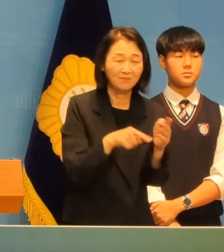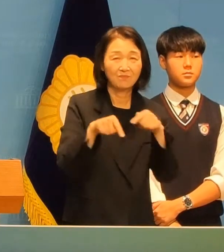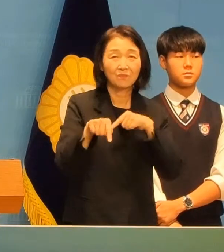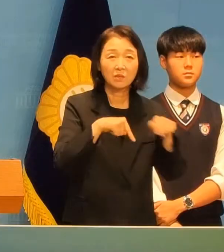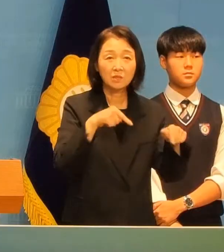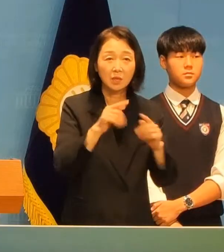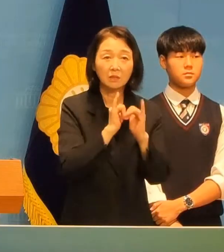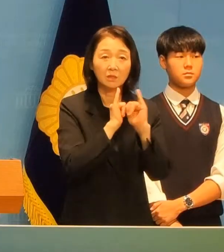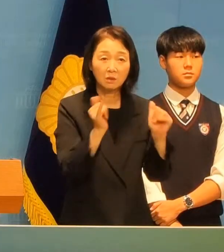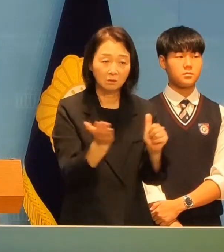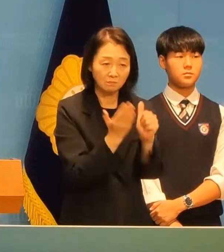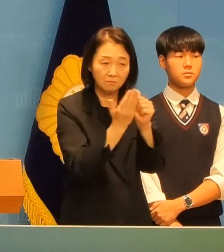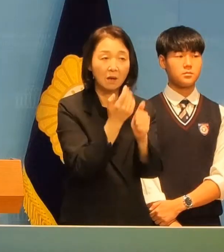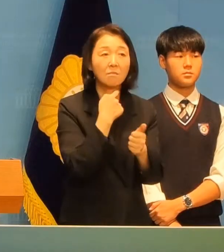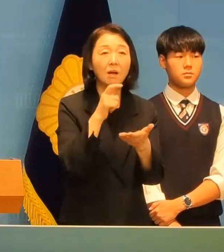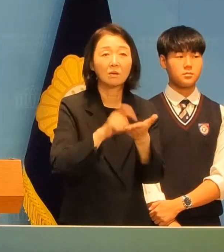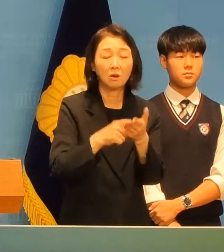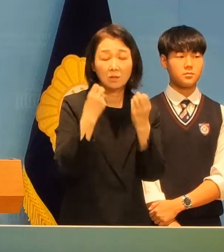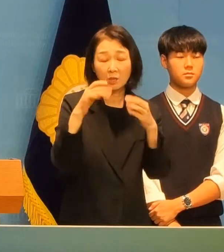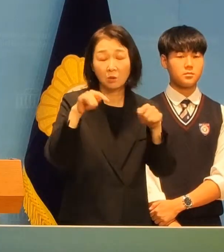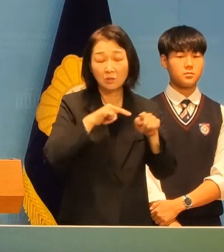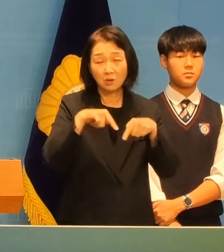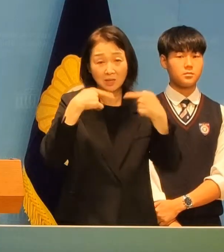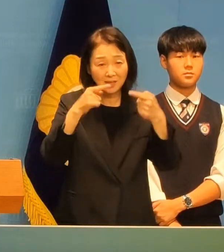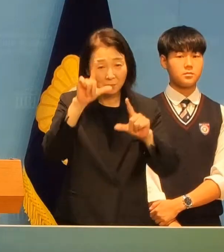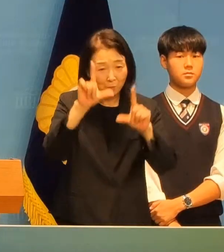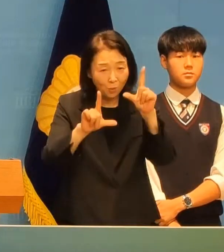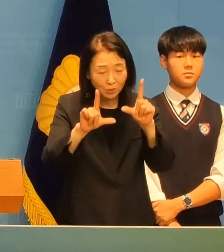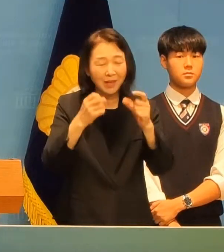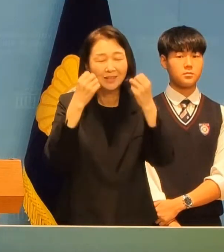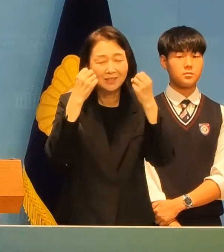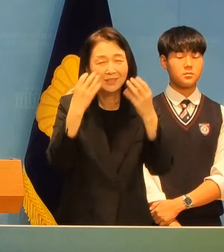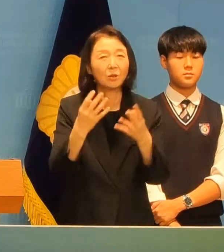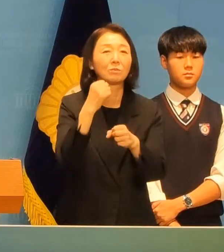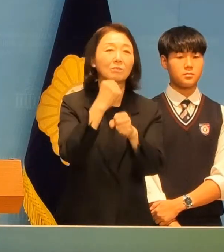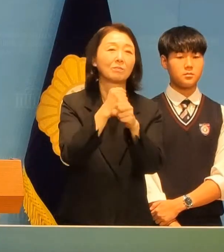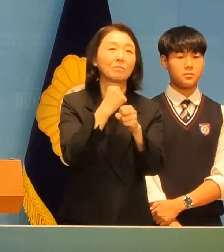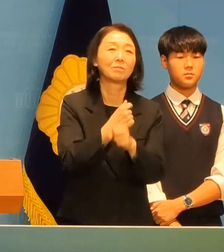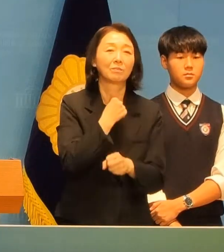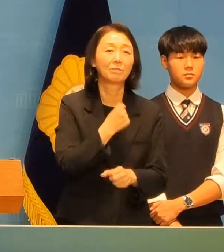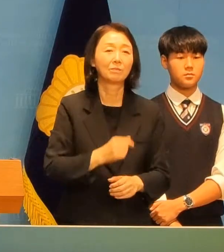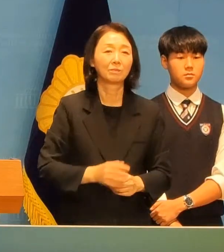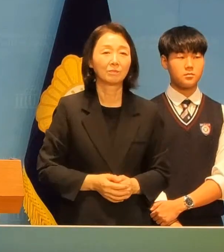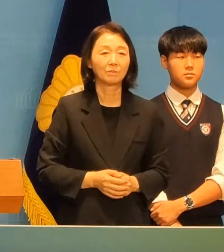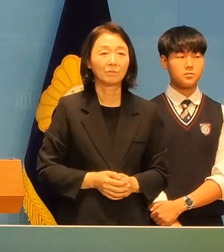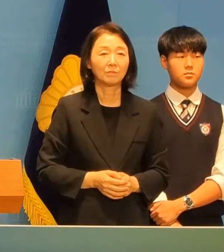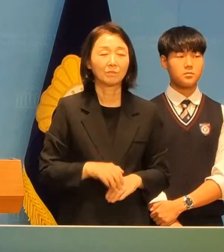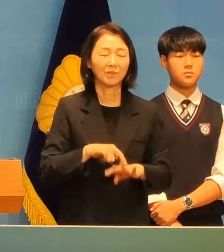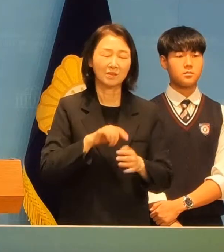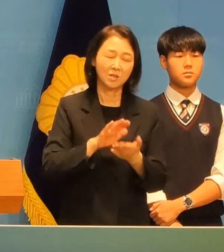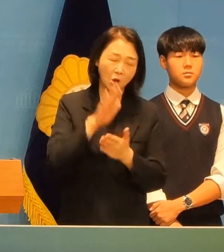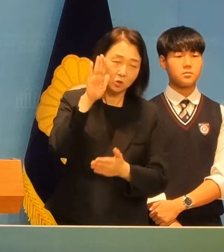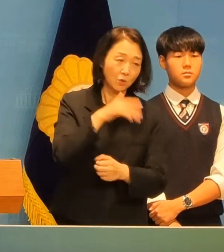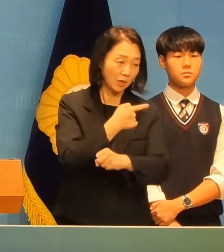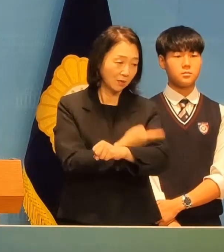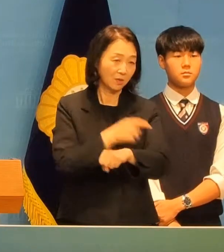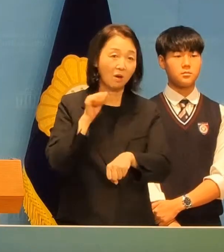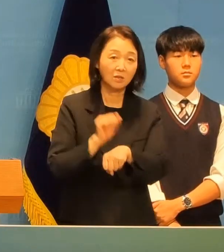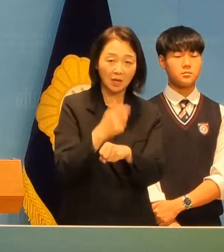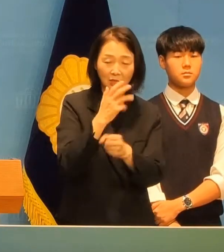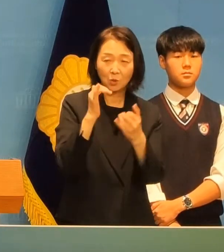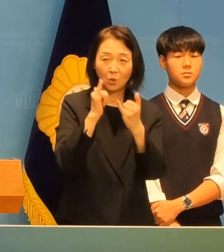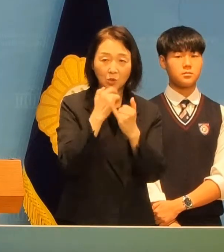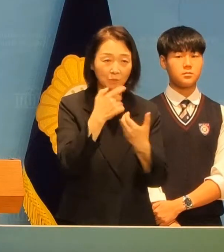발굴하는 새로운 정치 참여 모델이 자연스레 안착하는 미래를 기대해 봅니다. 열정과 능력을 갖춘 청소년을